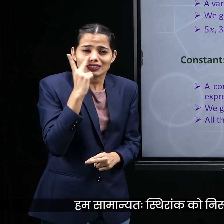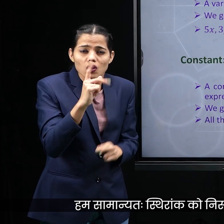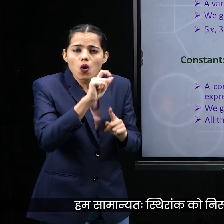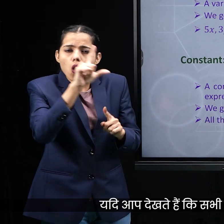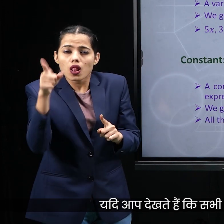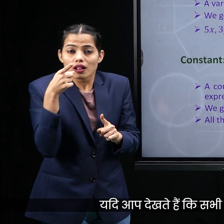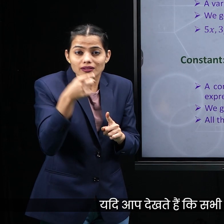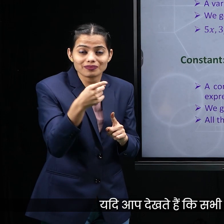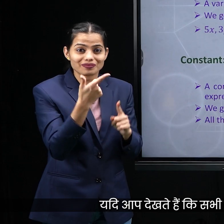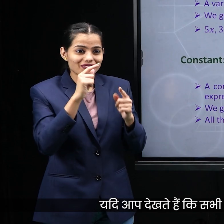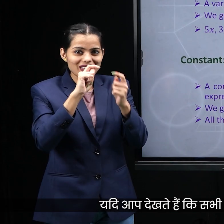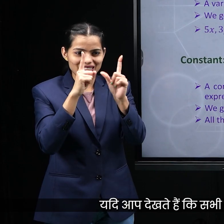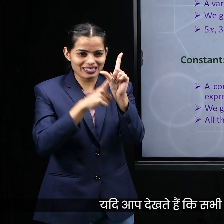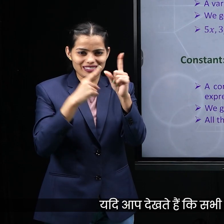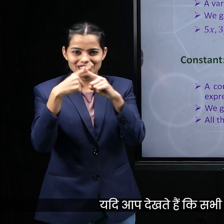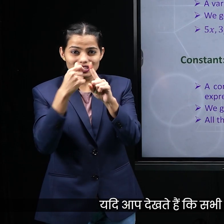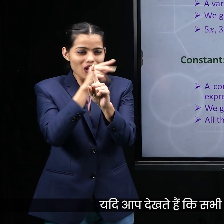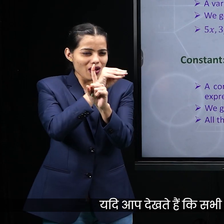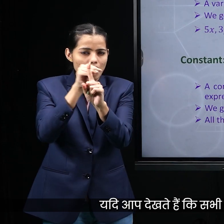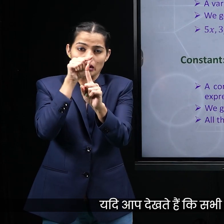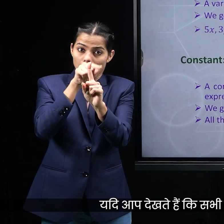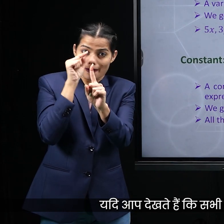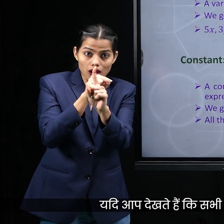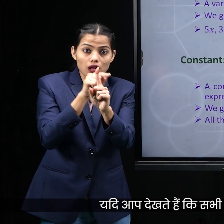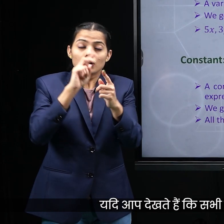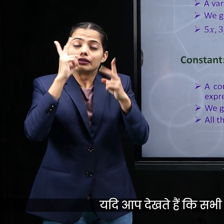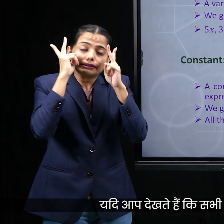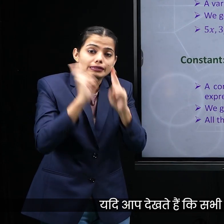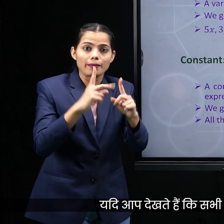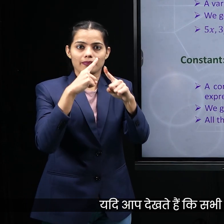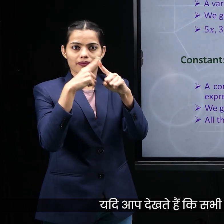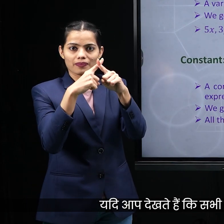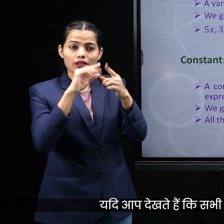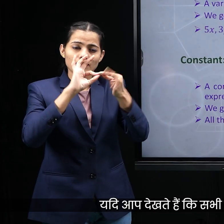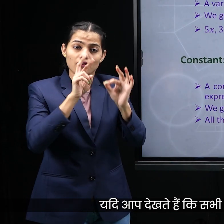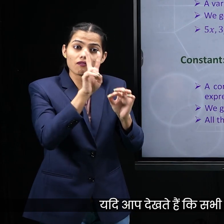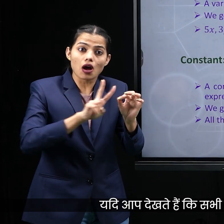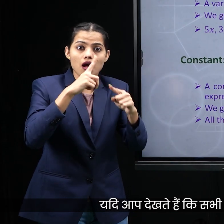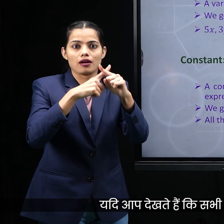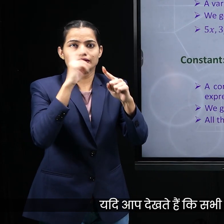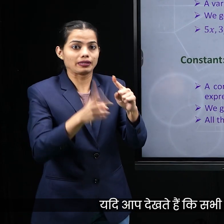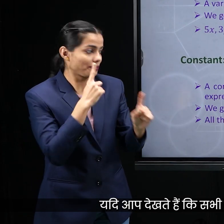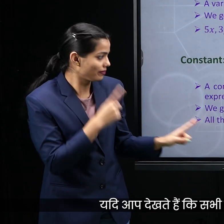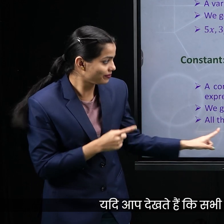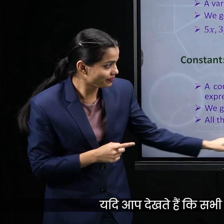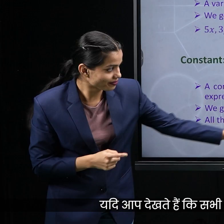हैं। यदि आप देखते हैं कि सभी बीजगणितीय व्यंजक स्थिरांक x चर के रूप में